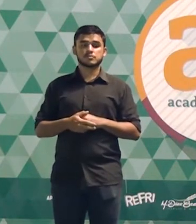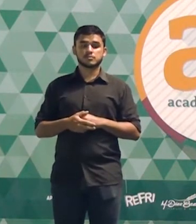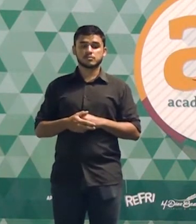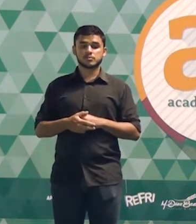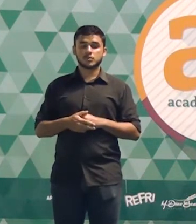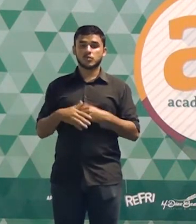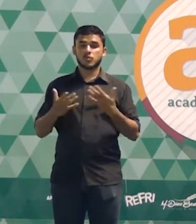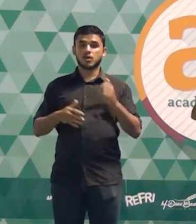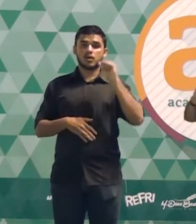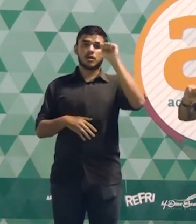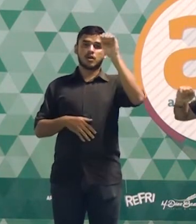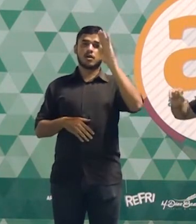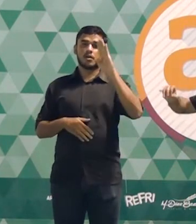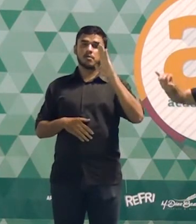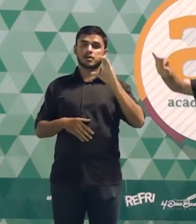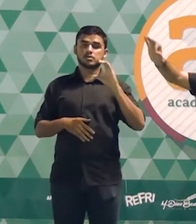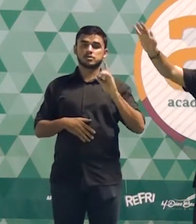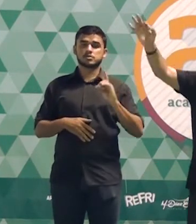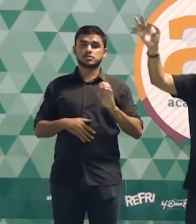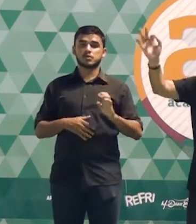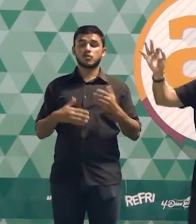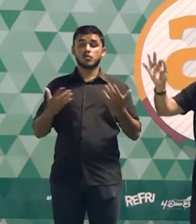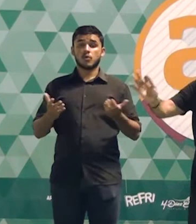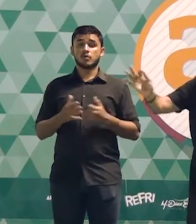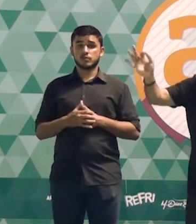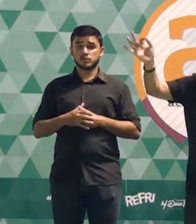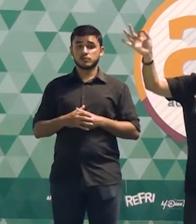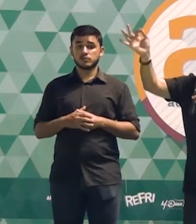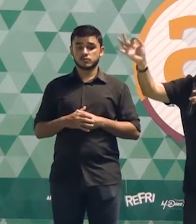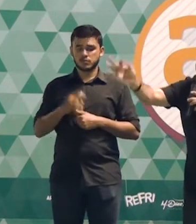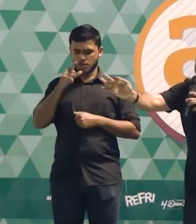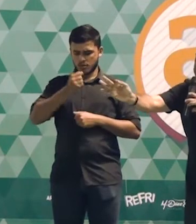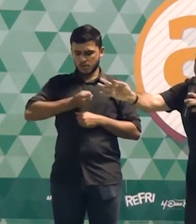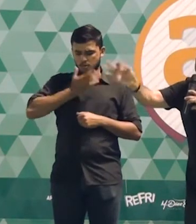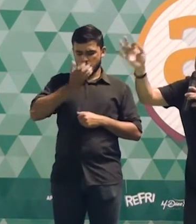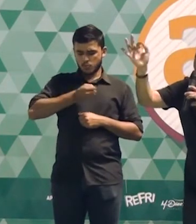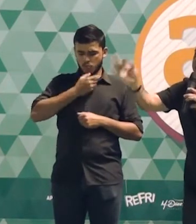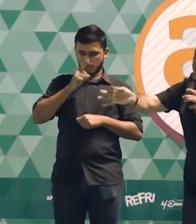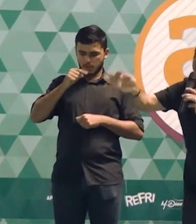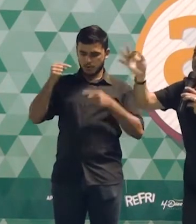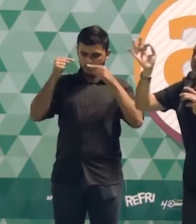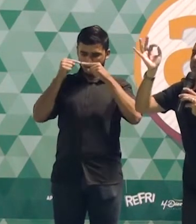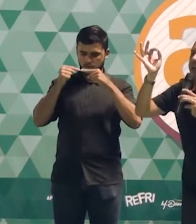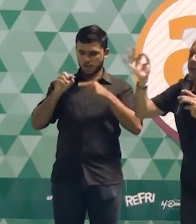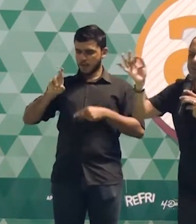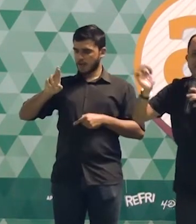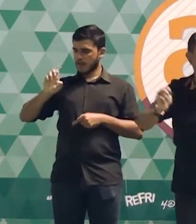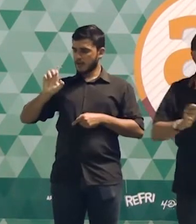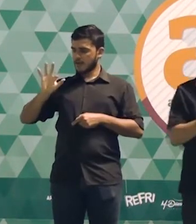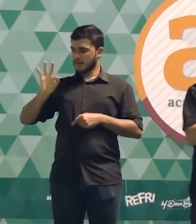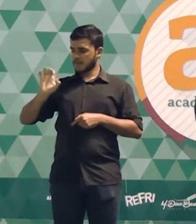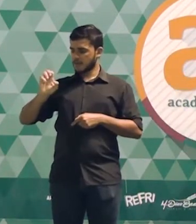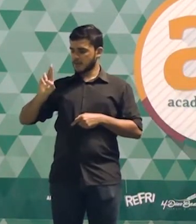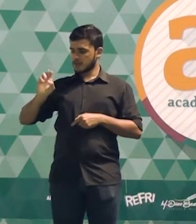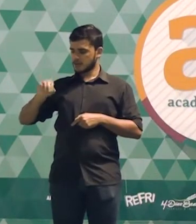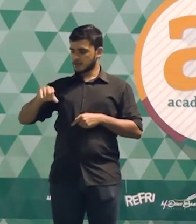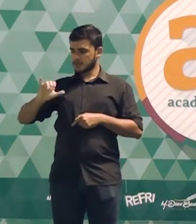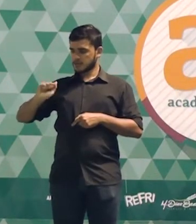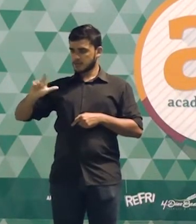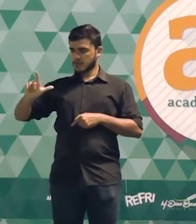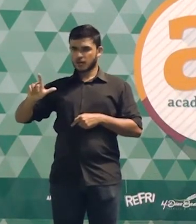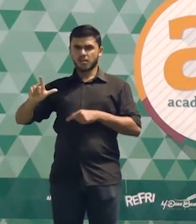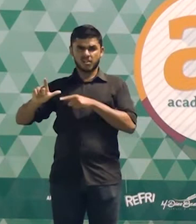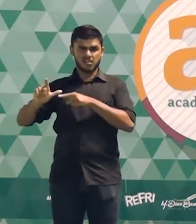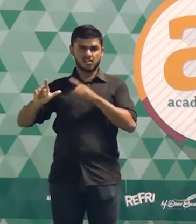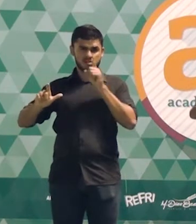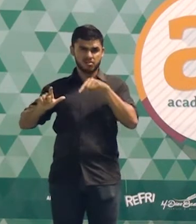Qual é a alternativa que é a resposta aí? O que é que faz esse poema ter marcas da função referencial? É porque é